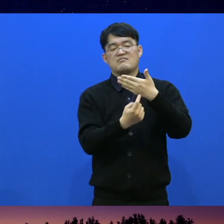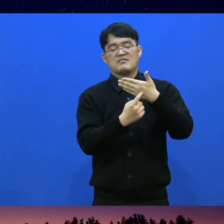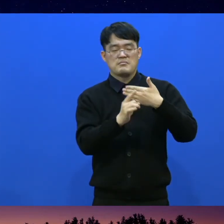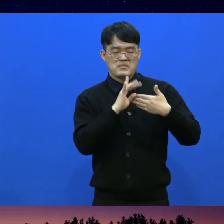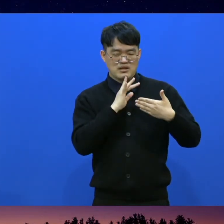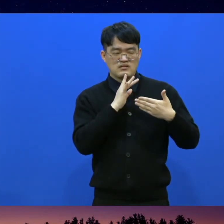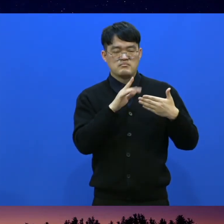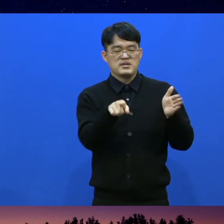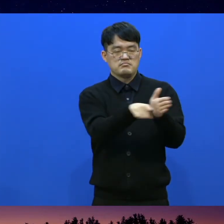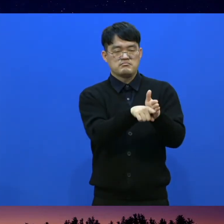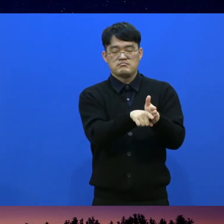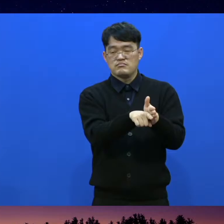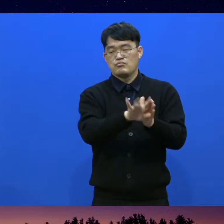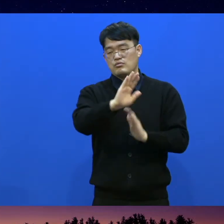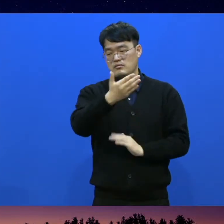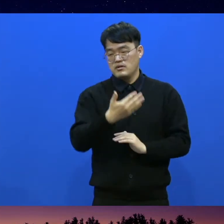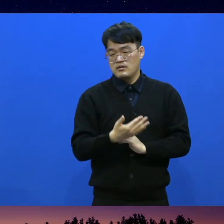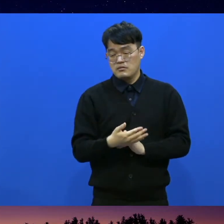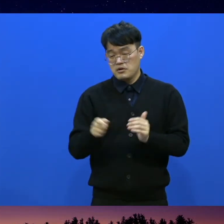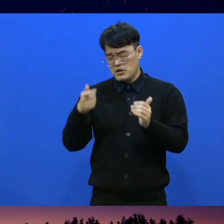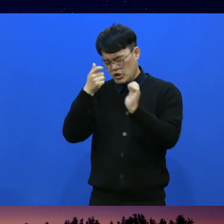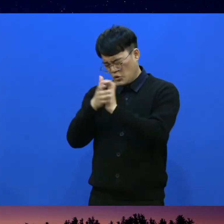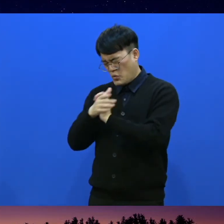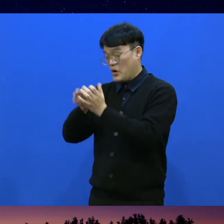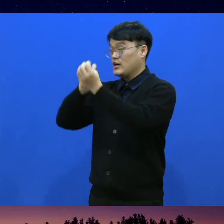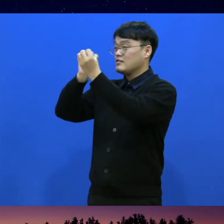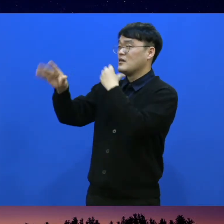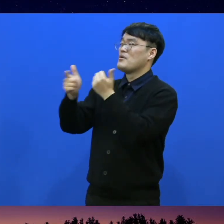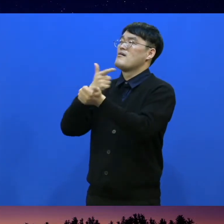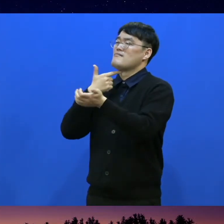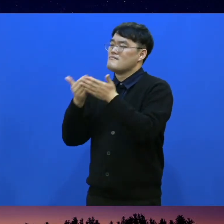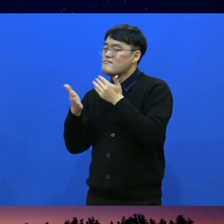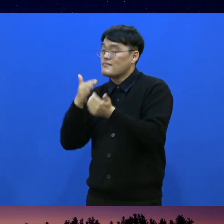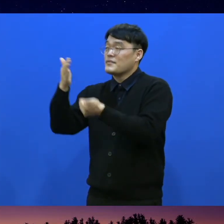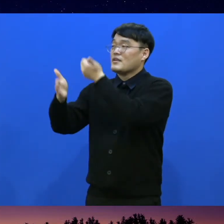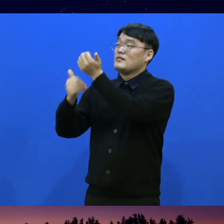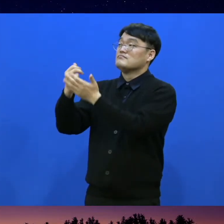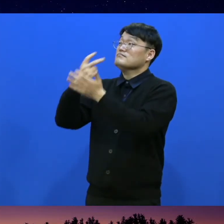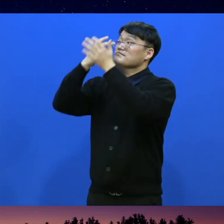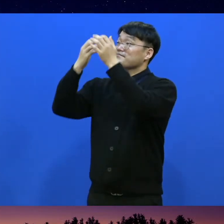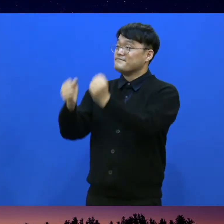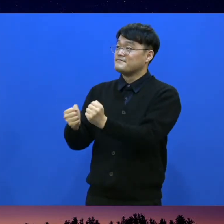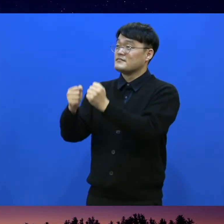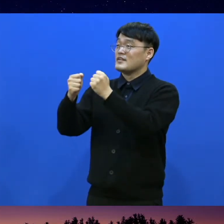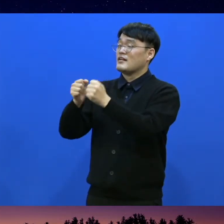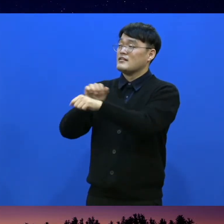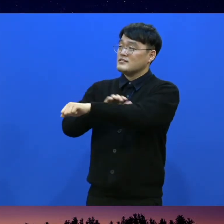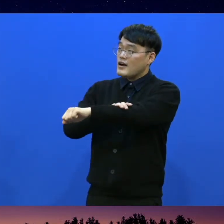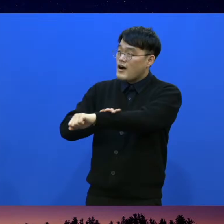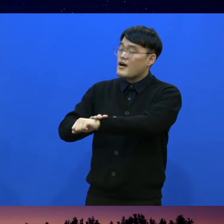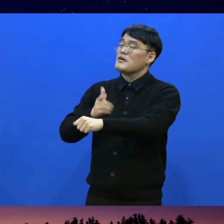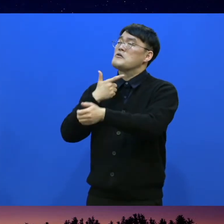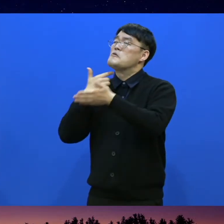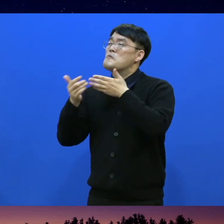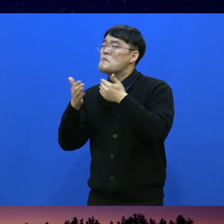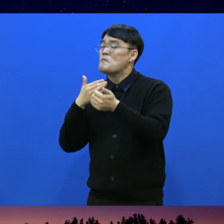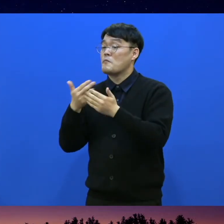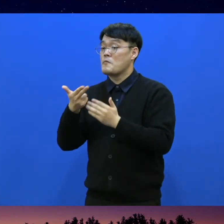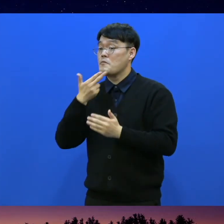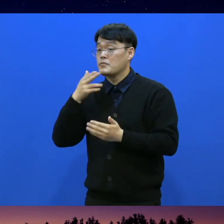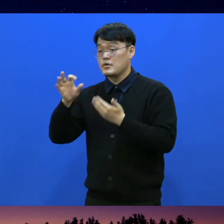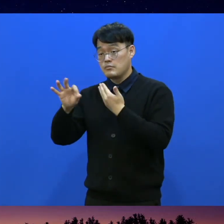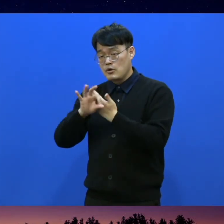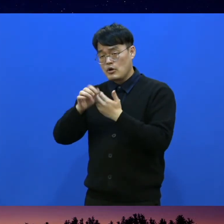없는데, 그러면 기도의 응답을 경험하고 하나님의 살아계심을 구체적으로 경험하는 게 없으면